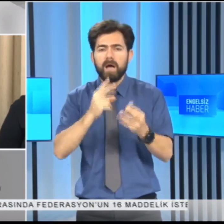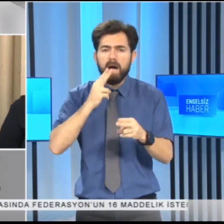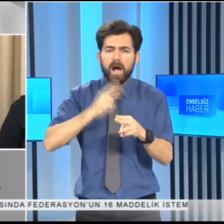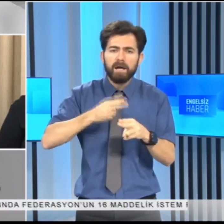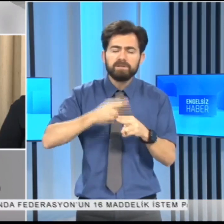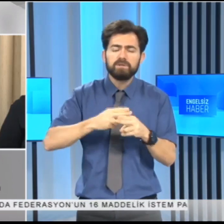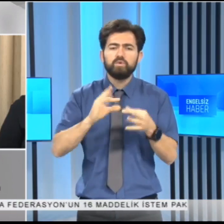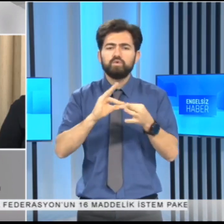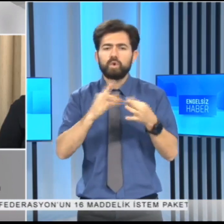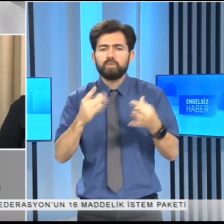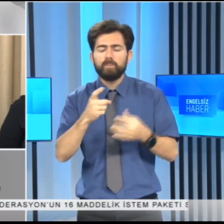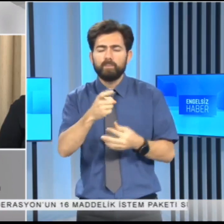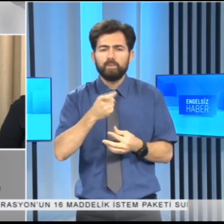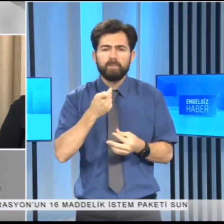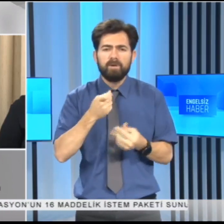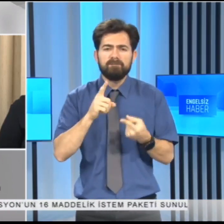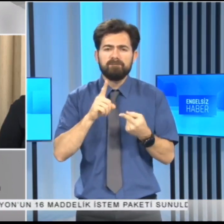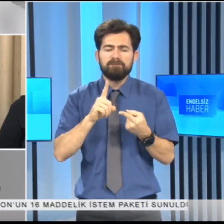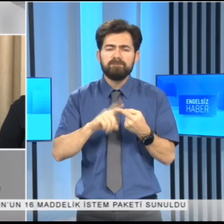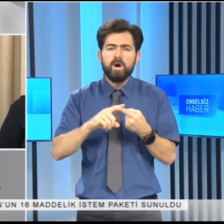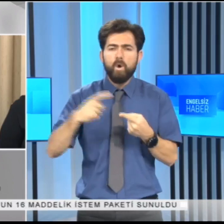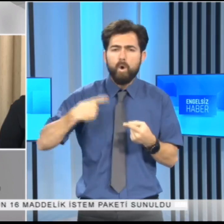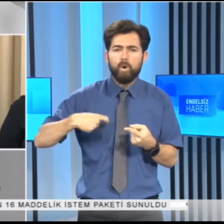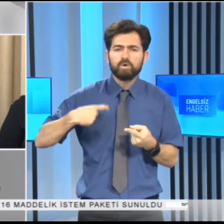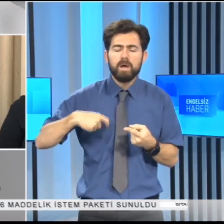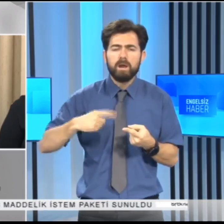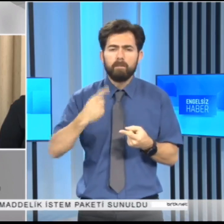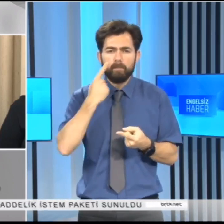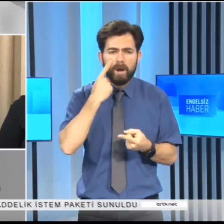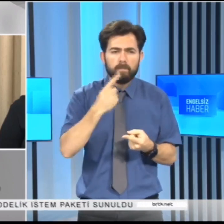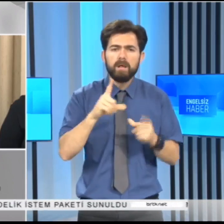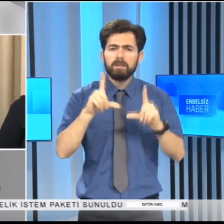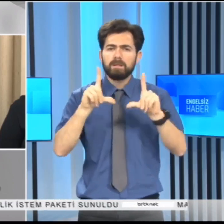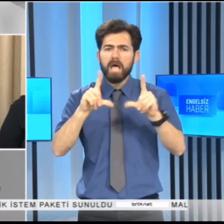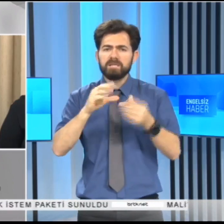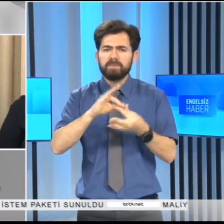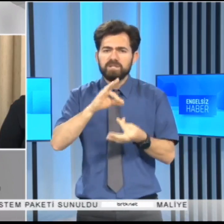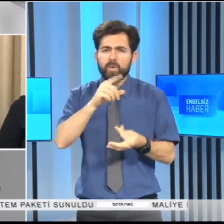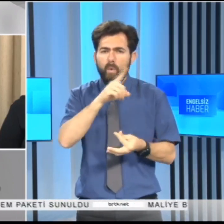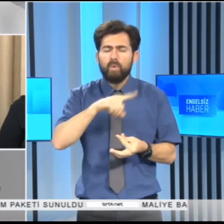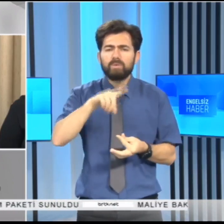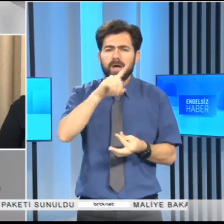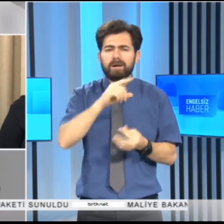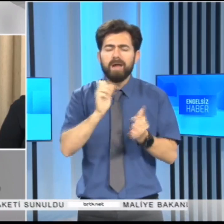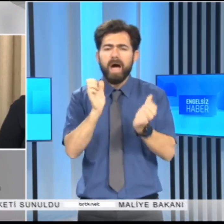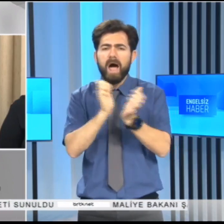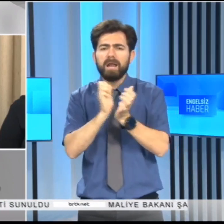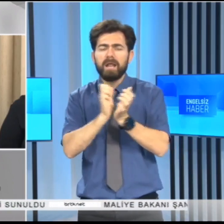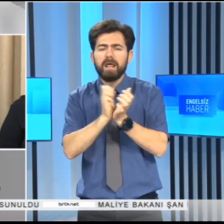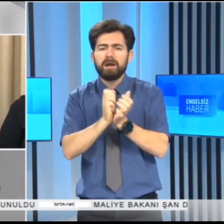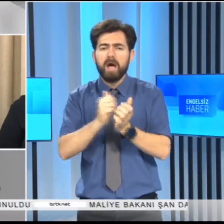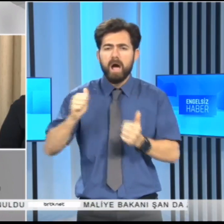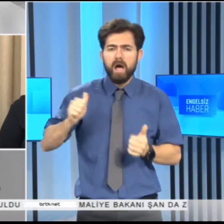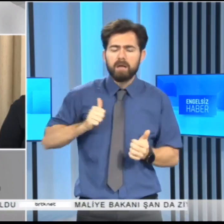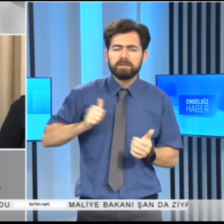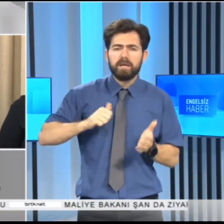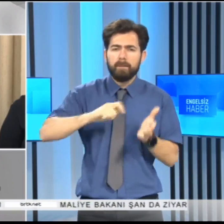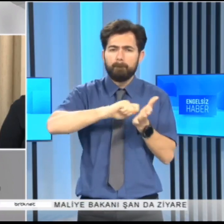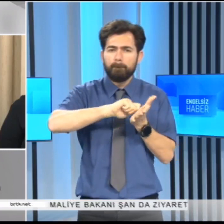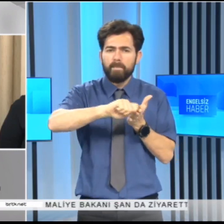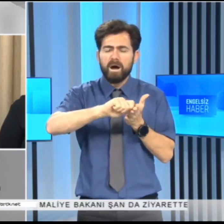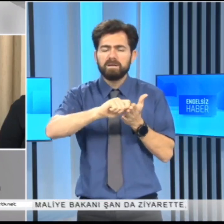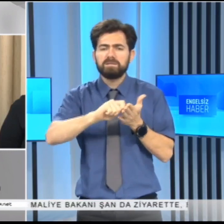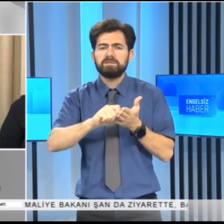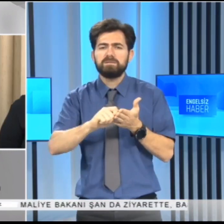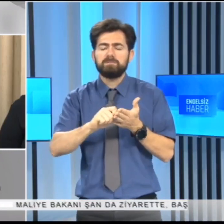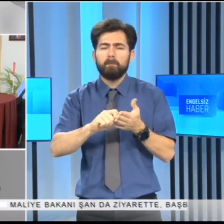çözüm getirilmesi, özel bakıma muhtaç engellilerin ailelerine asgari ücret düzeyinde